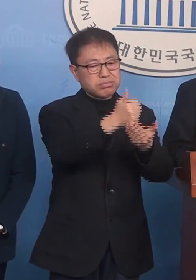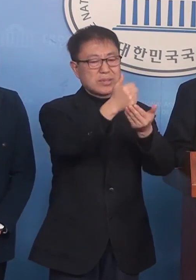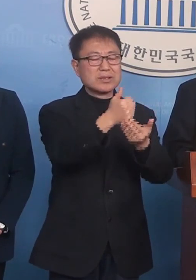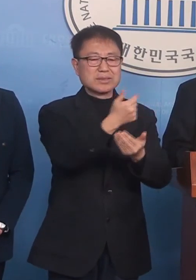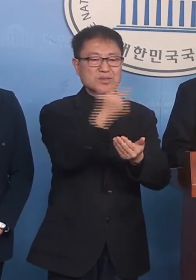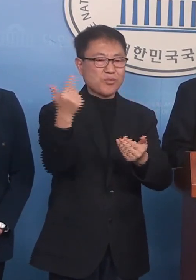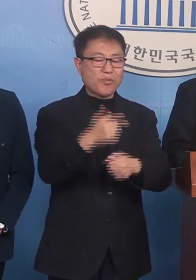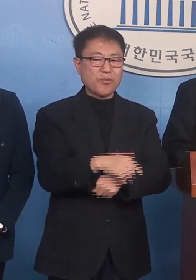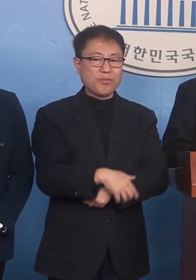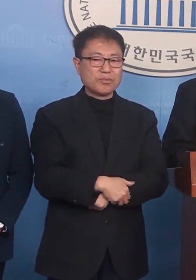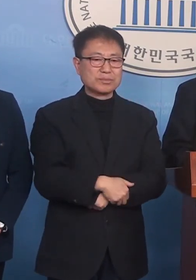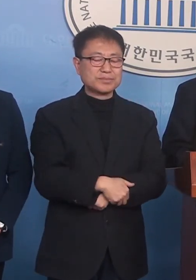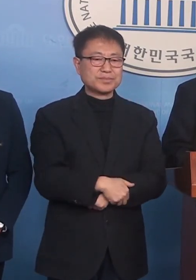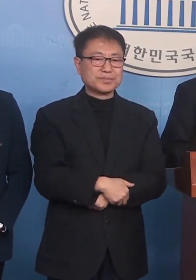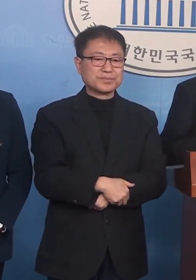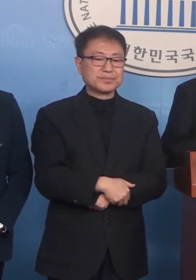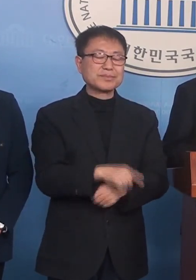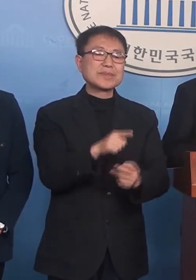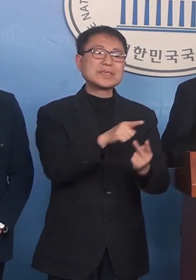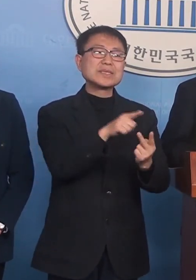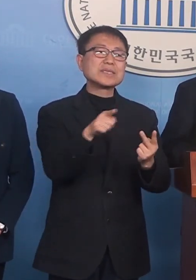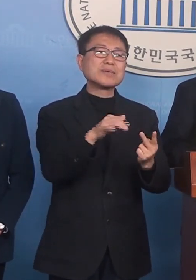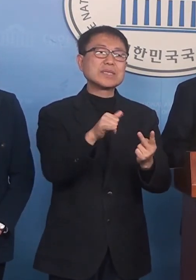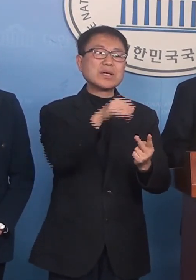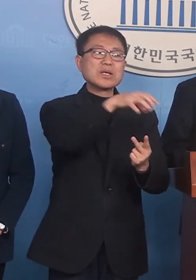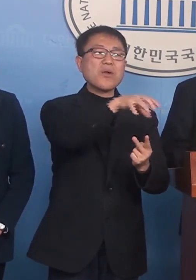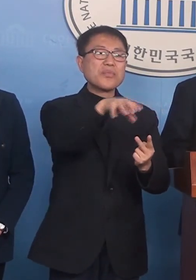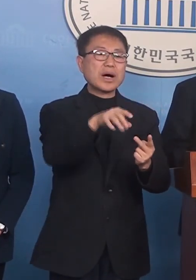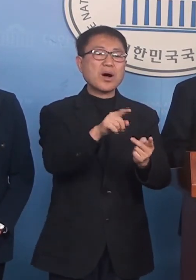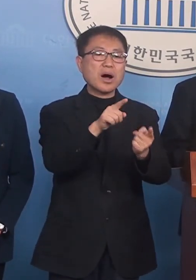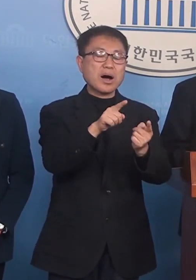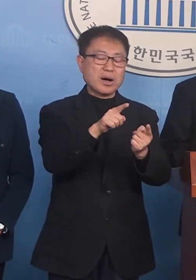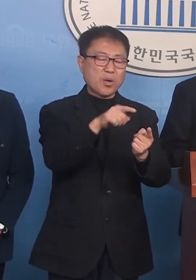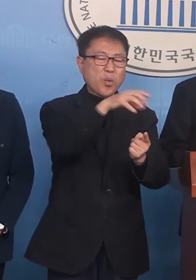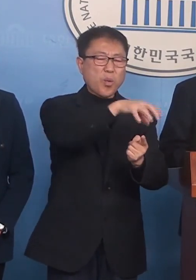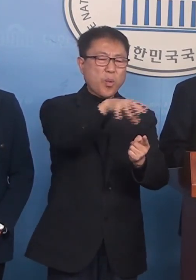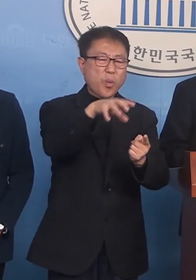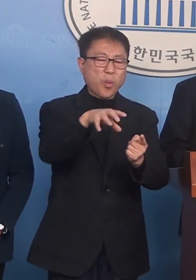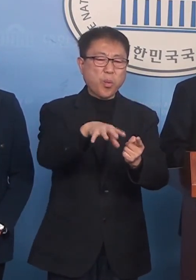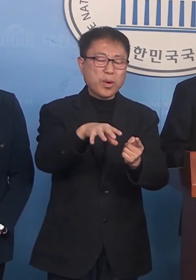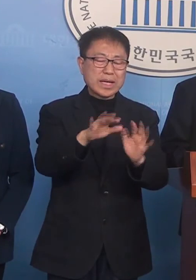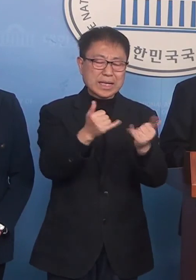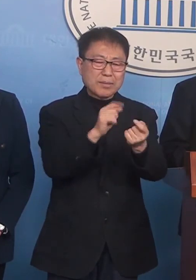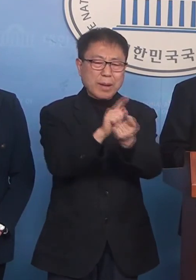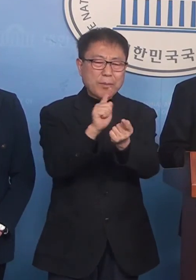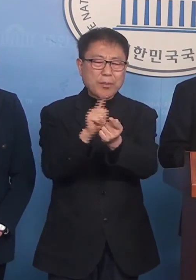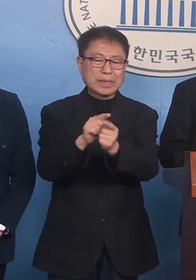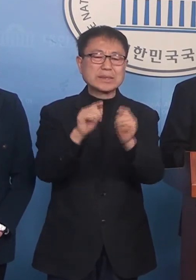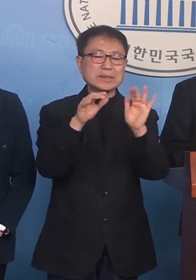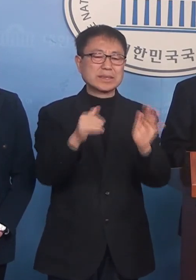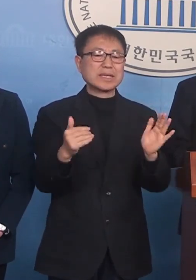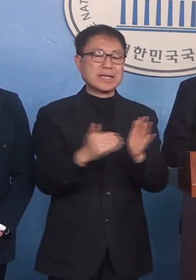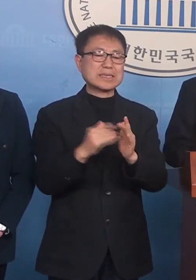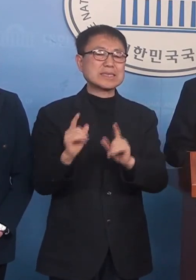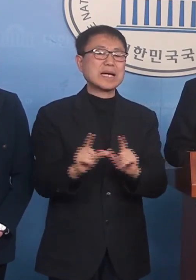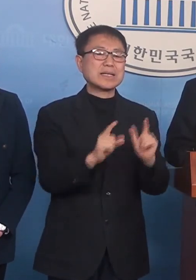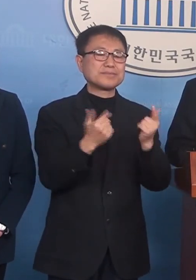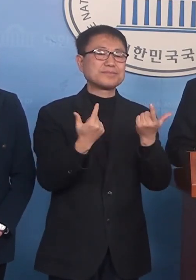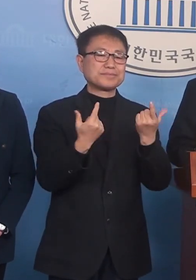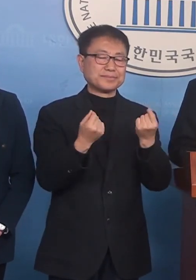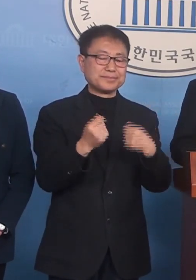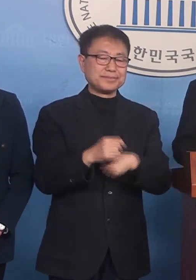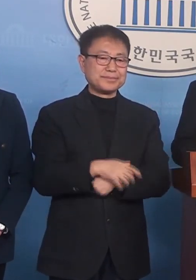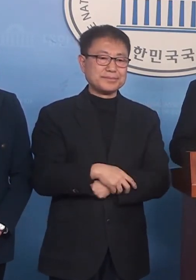분들이고 또 이분들은 바로 현장성으로 지금까지 살아오셨습니다. 그렇기